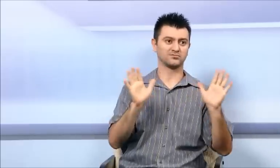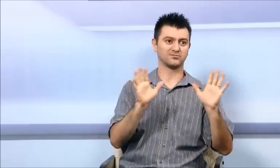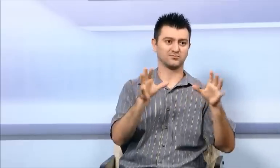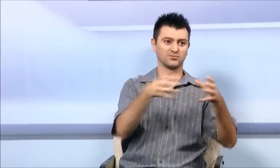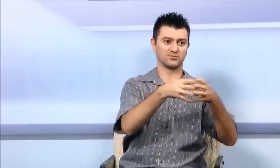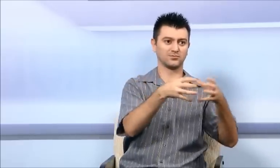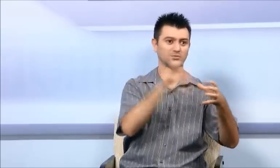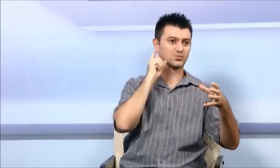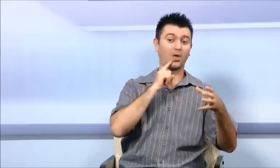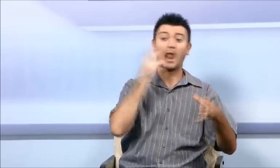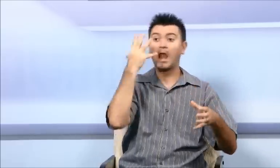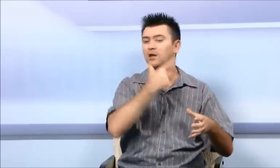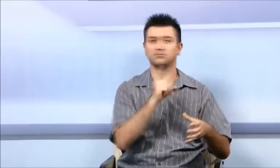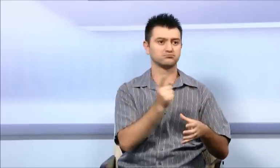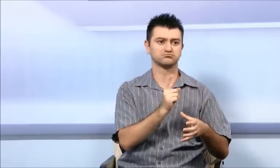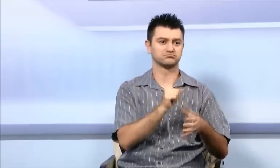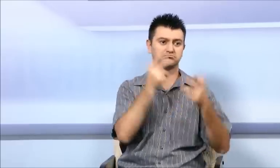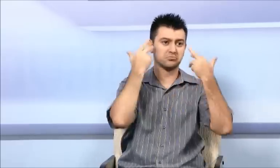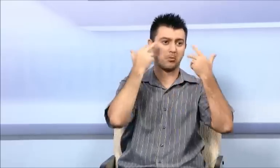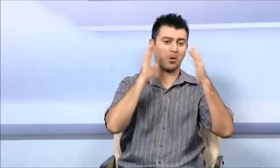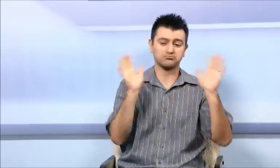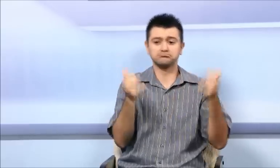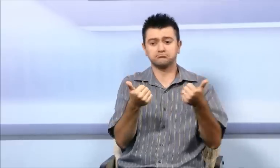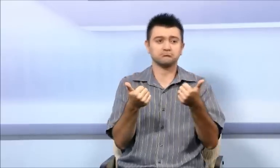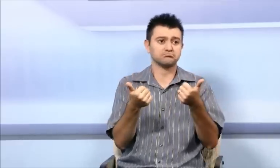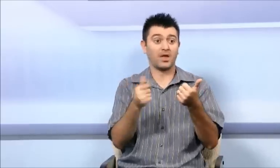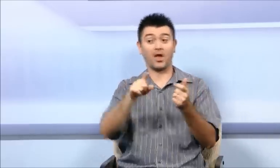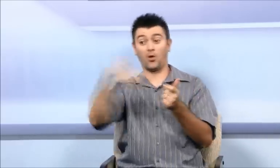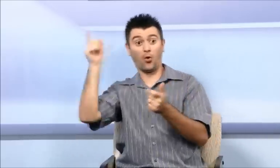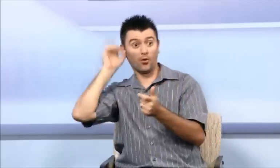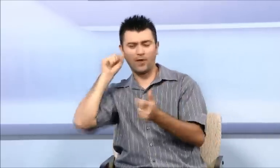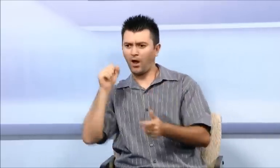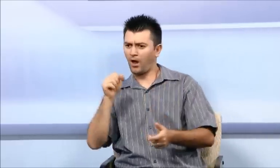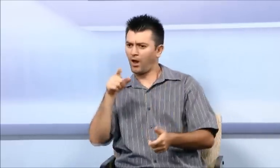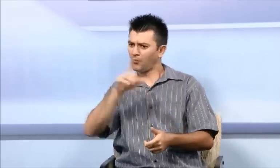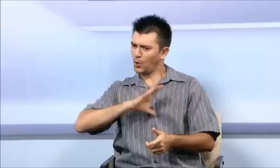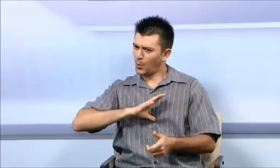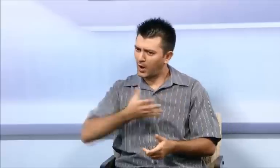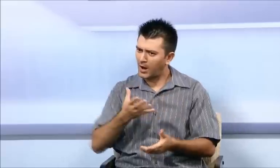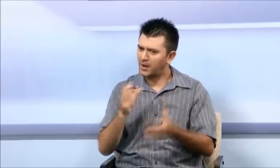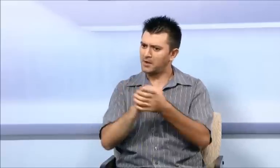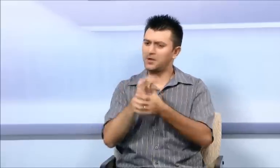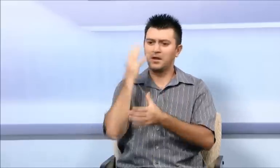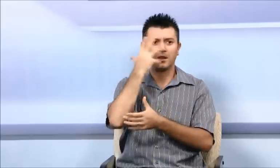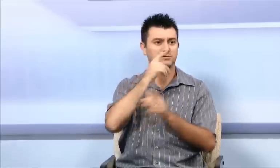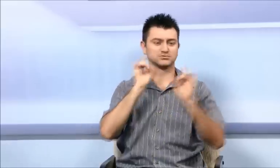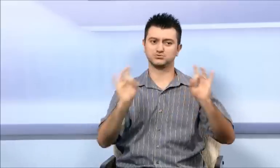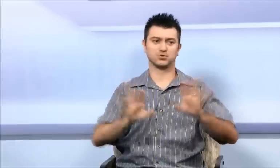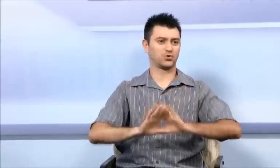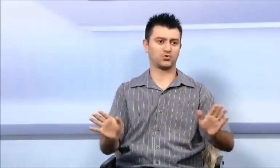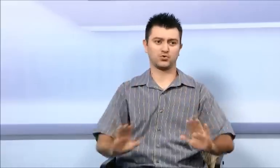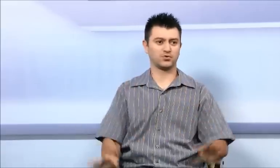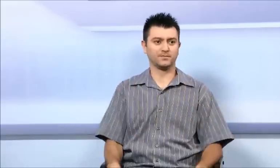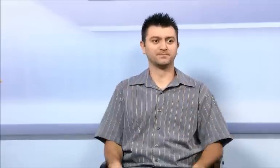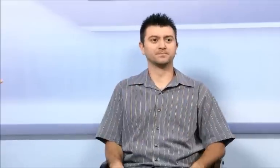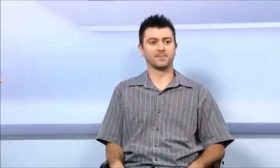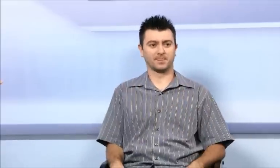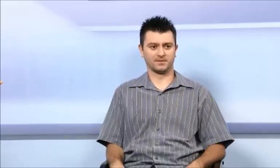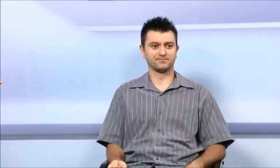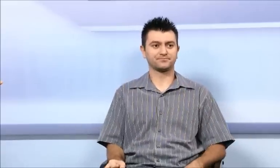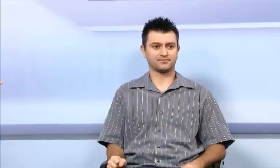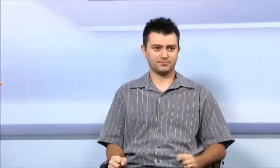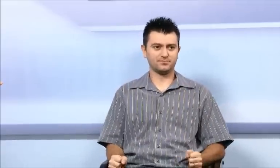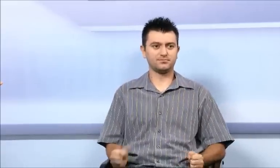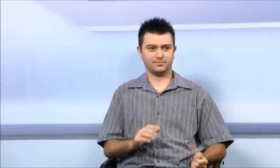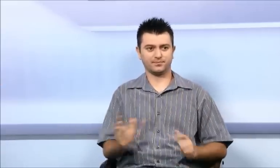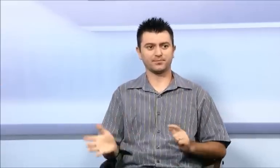E agora a comunidade surda já é normal, né? Não vê nada de diferente nisso, um surdo casado com um ouvinte. Os ouvintes agora acham mais que as